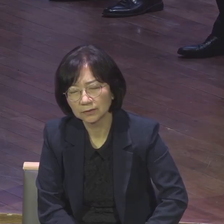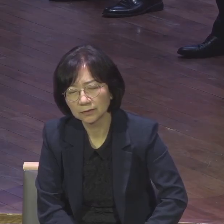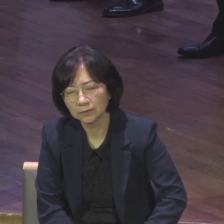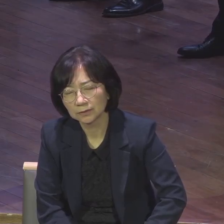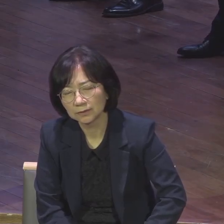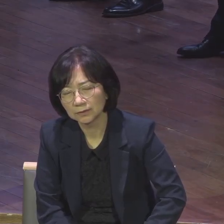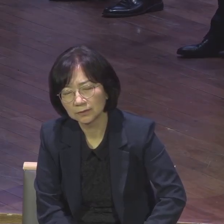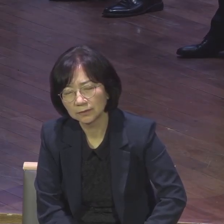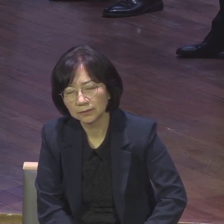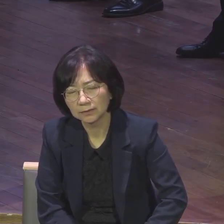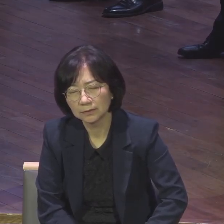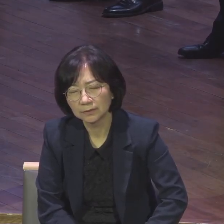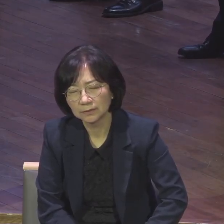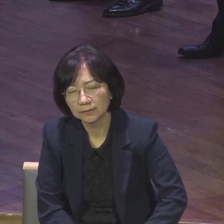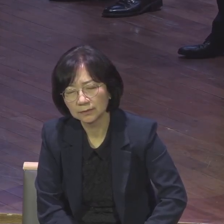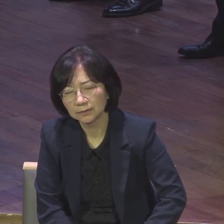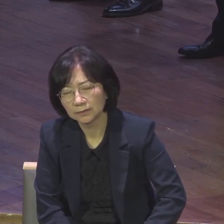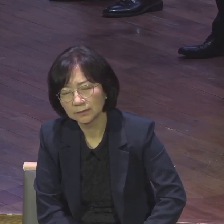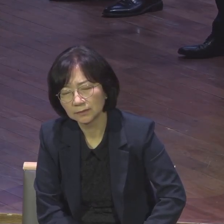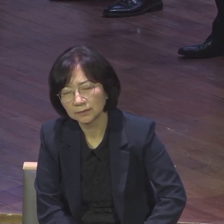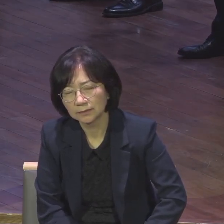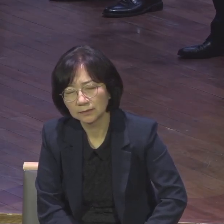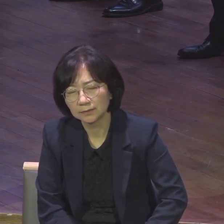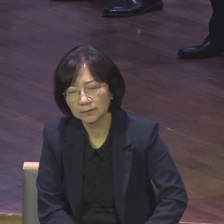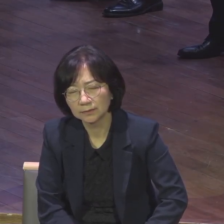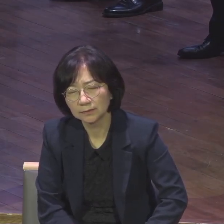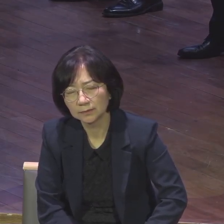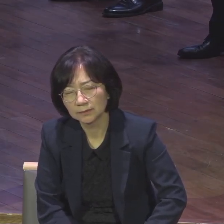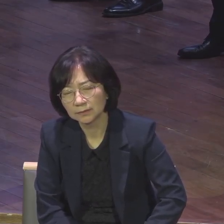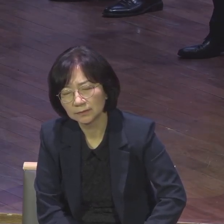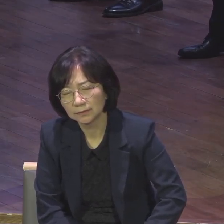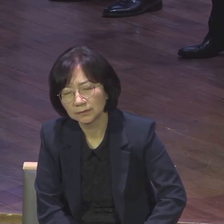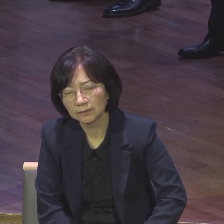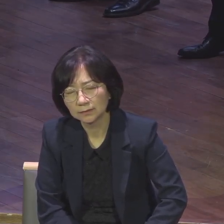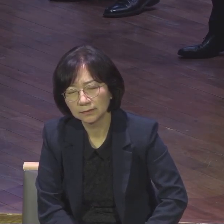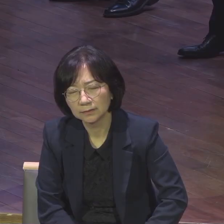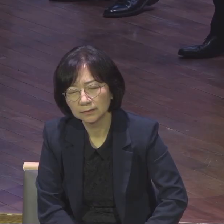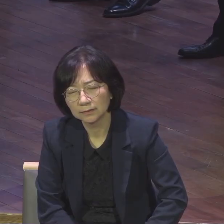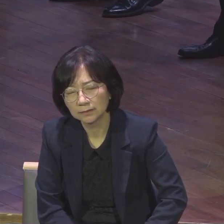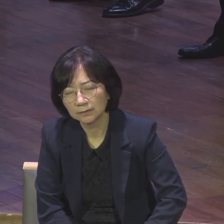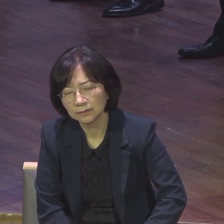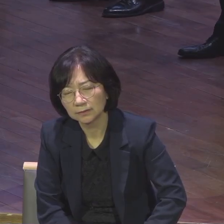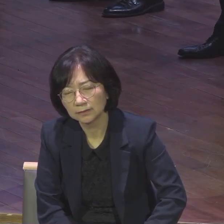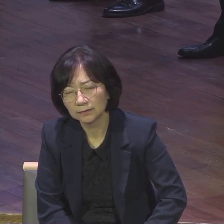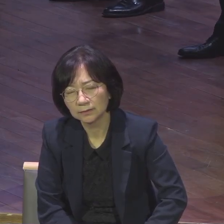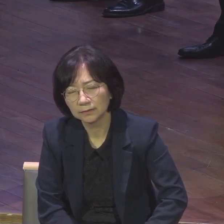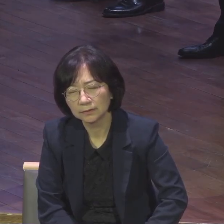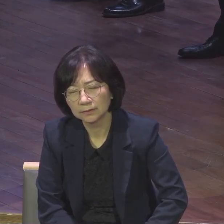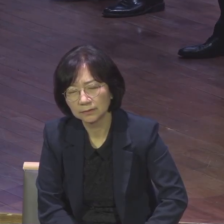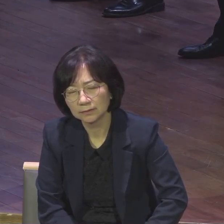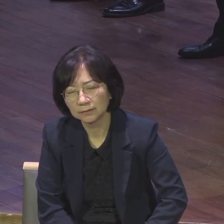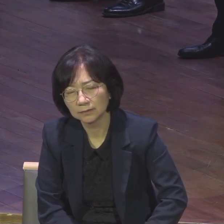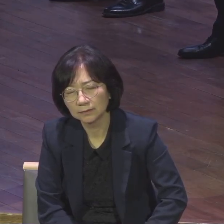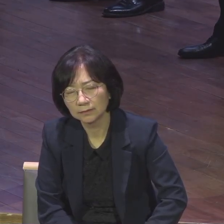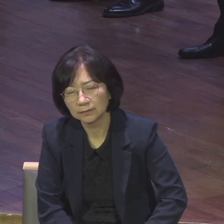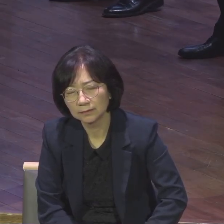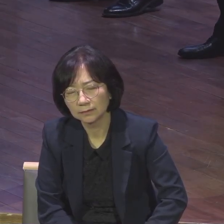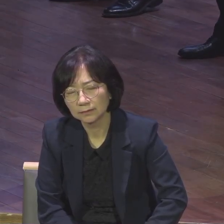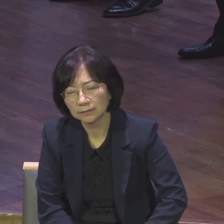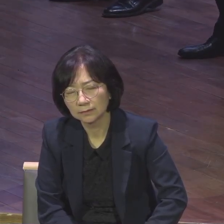가문에 하나님을 주의하시고 그들 많이 주의하시고 하나님 역사하여